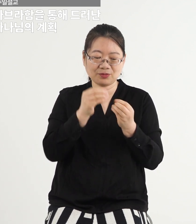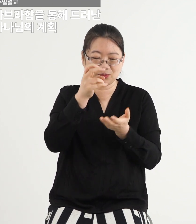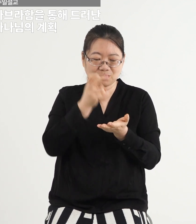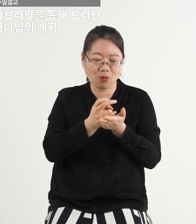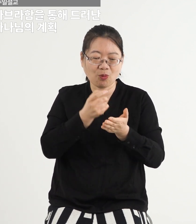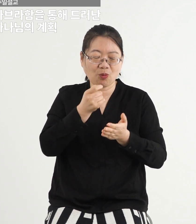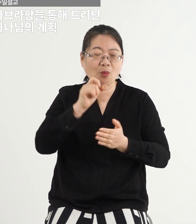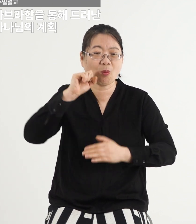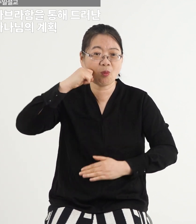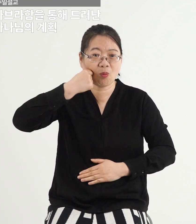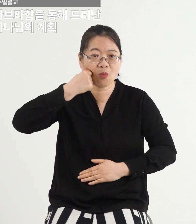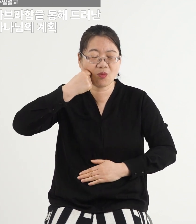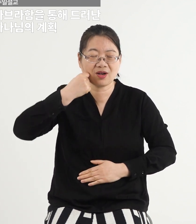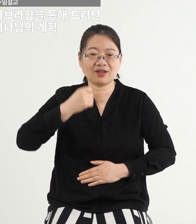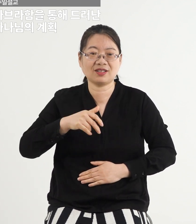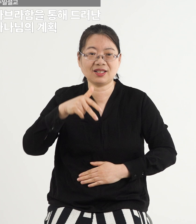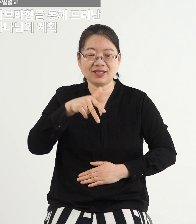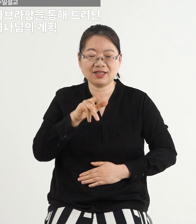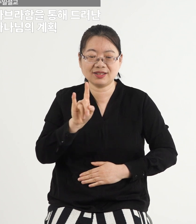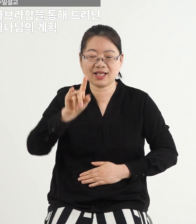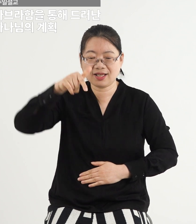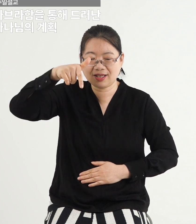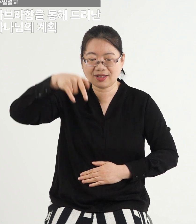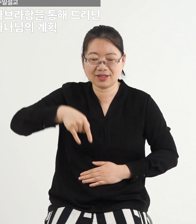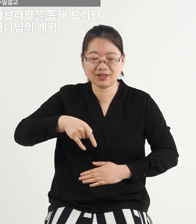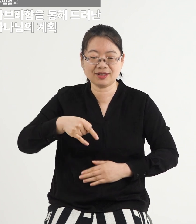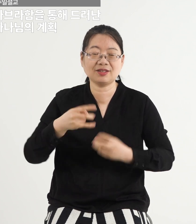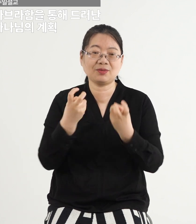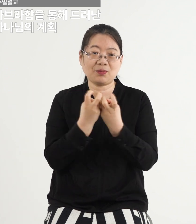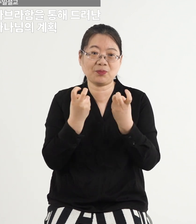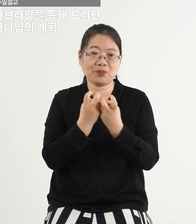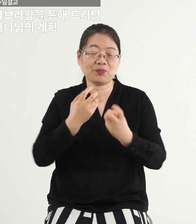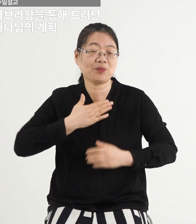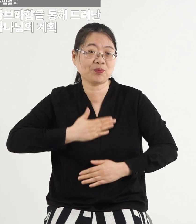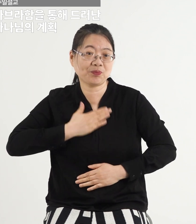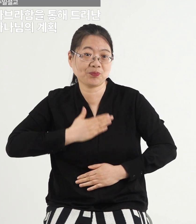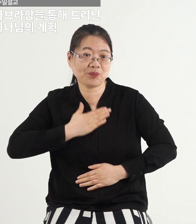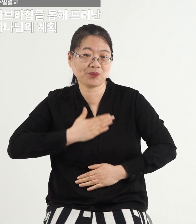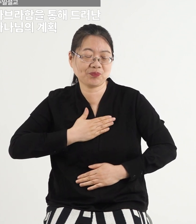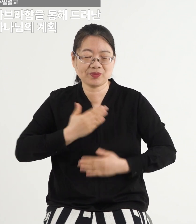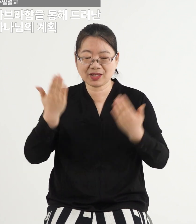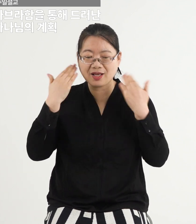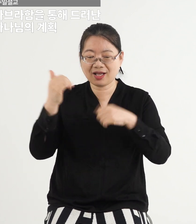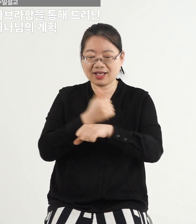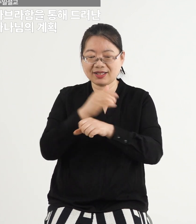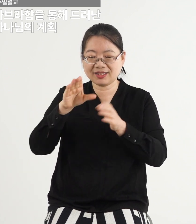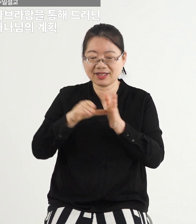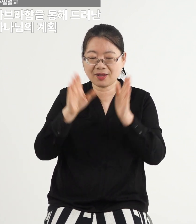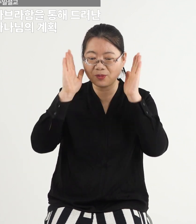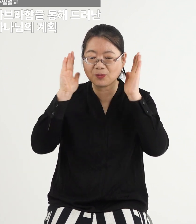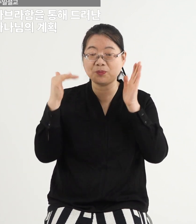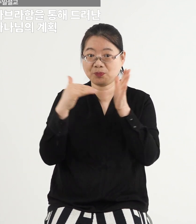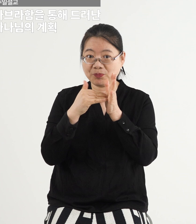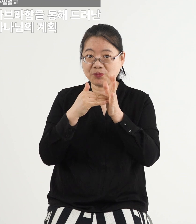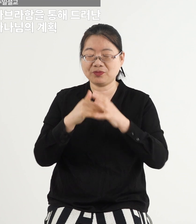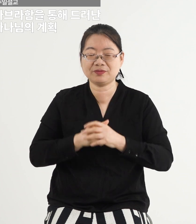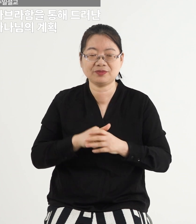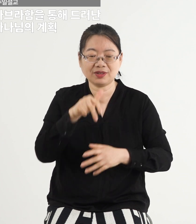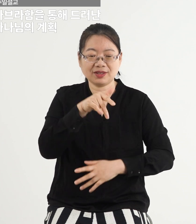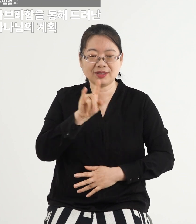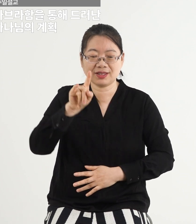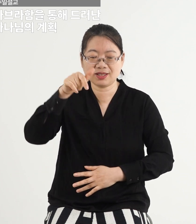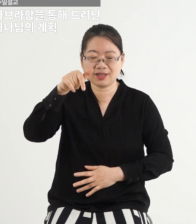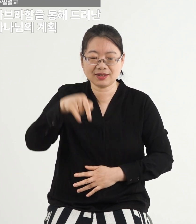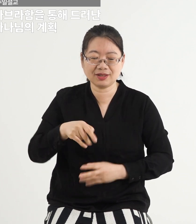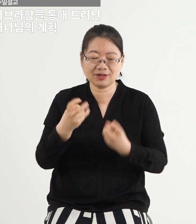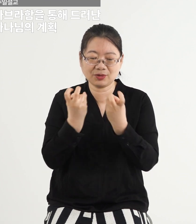어렵습니다. 여러분 재규용법이라고 아시죠? 재규용법. 학교 다닐 때 다 공부들 하셨죠?